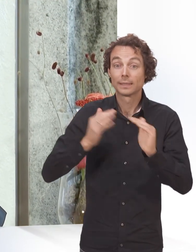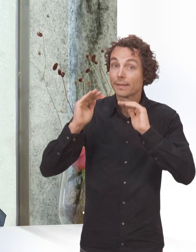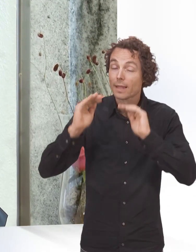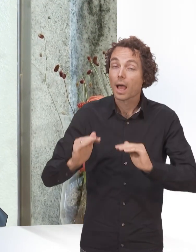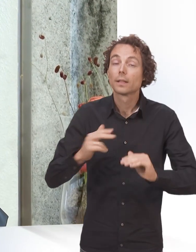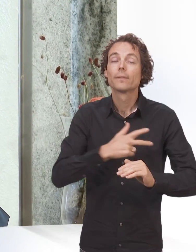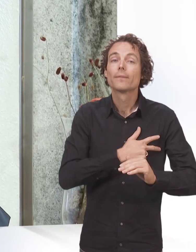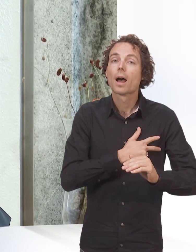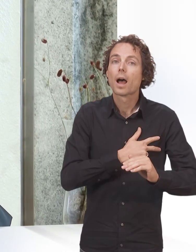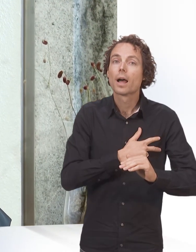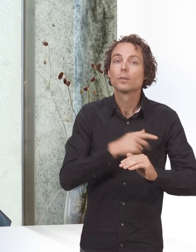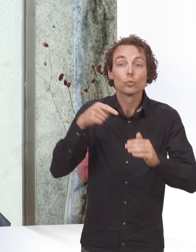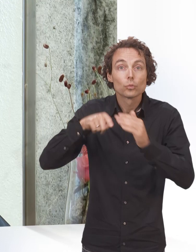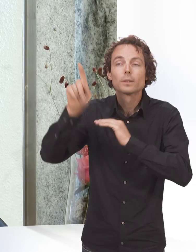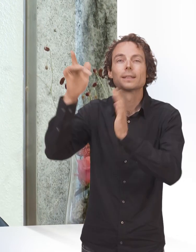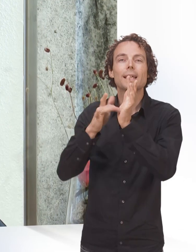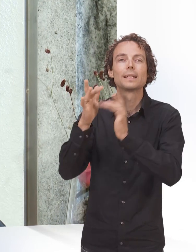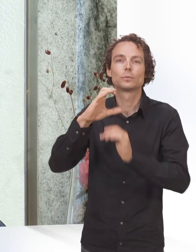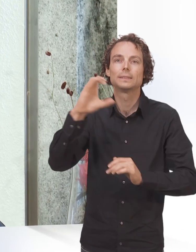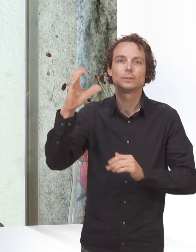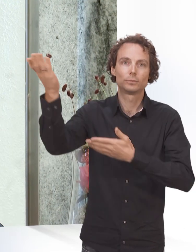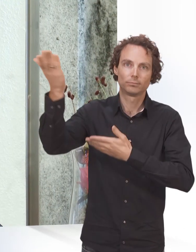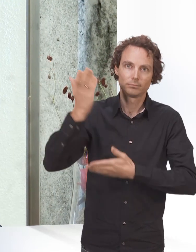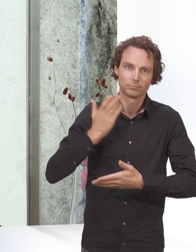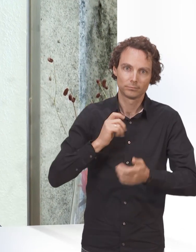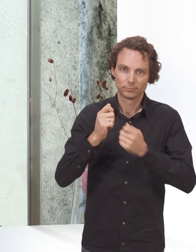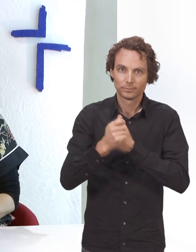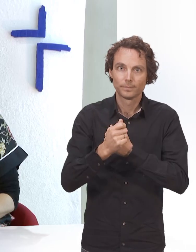und Wahrheit ist durch Jesus Christus geworden.